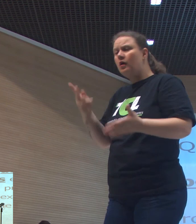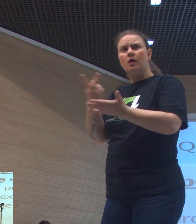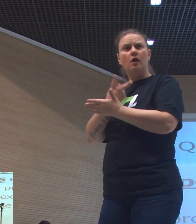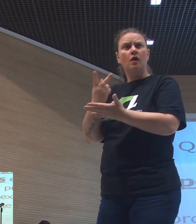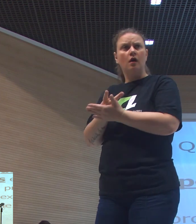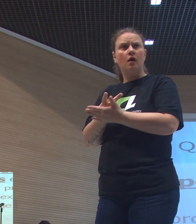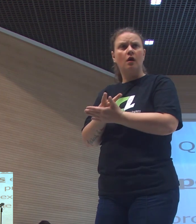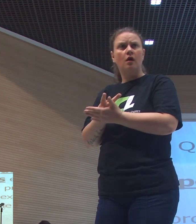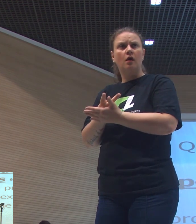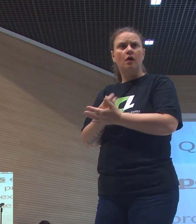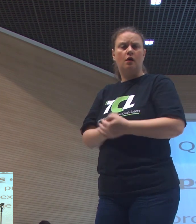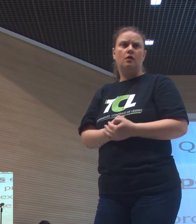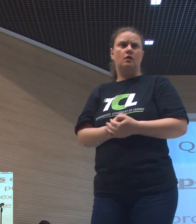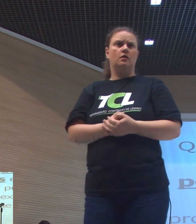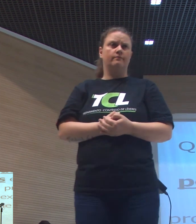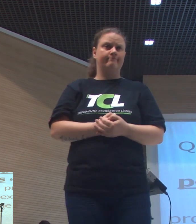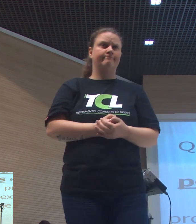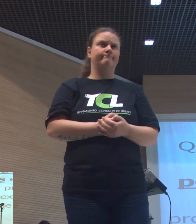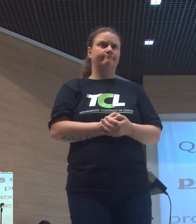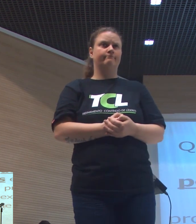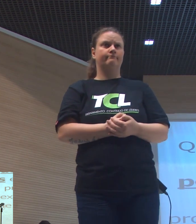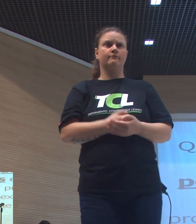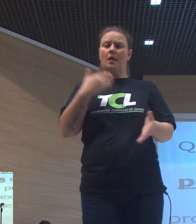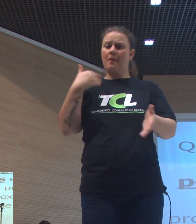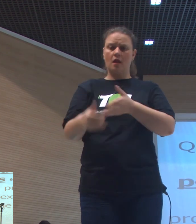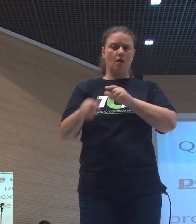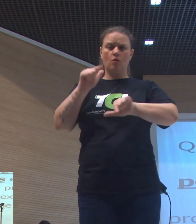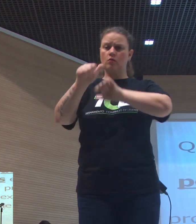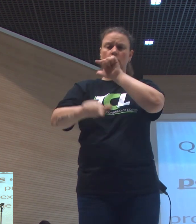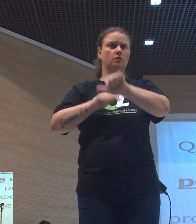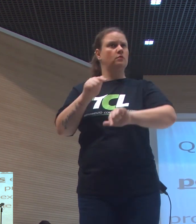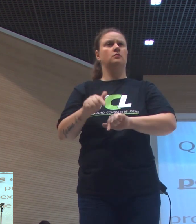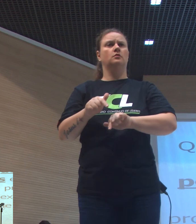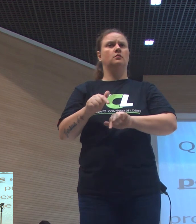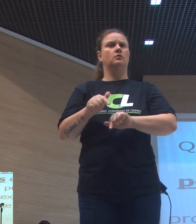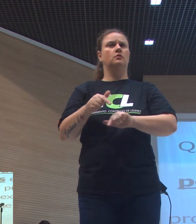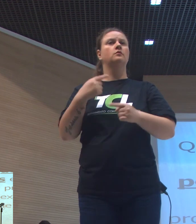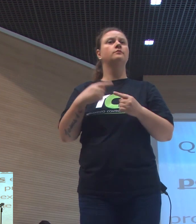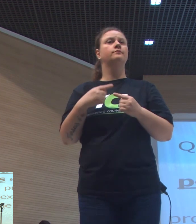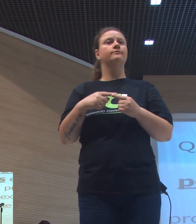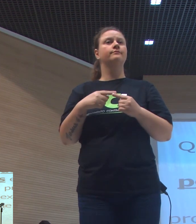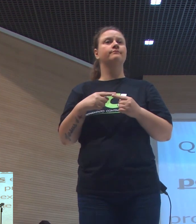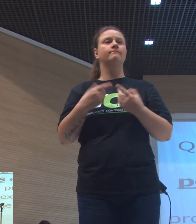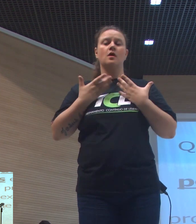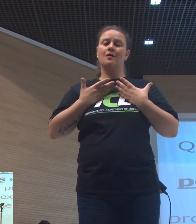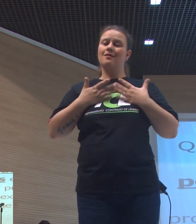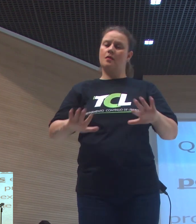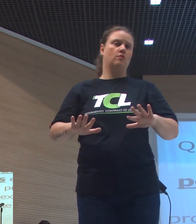trabalho com os outros colegas de trabalho. Perdeu o emprego, porque não